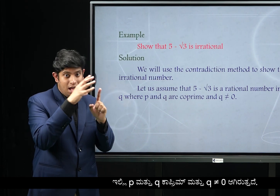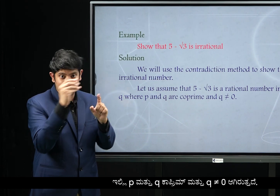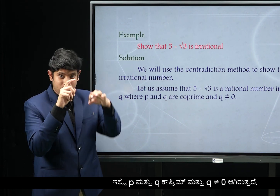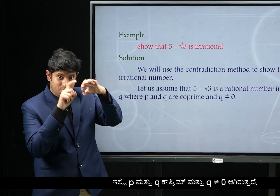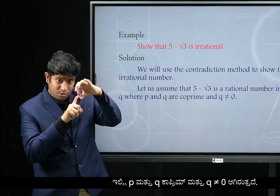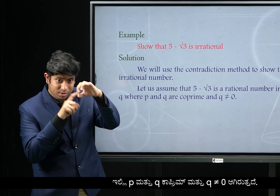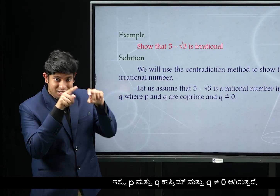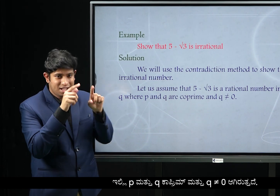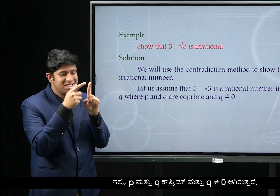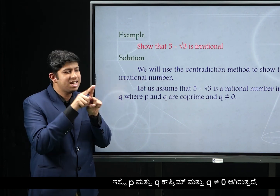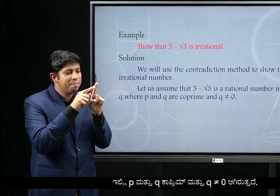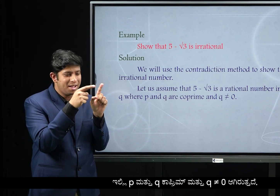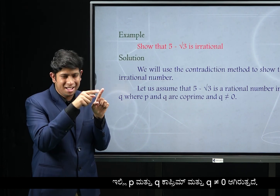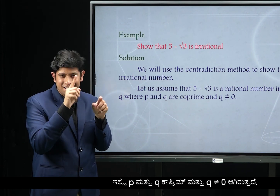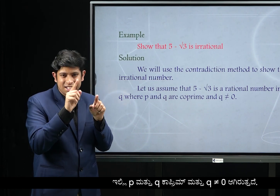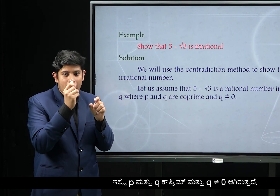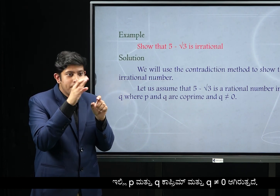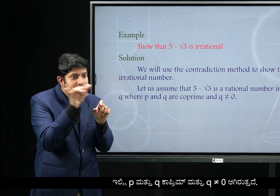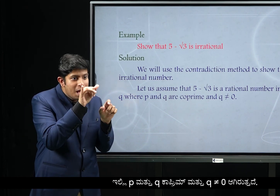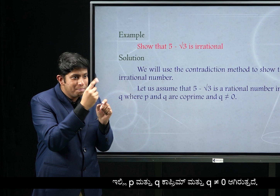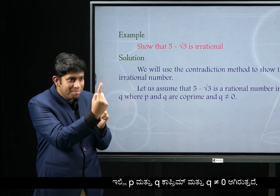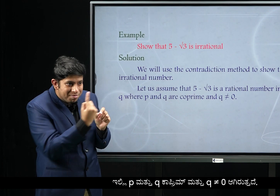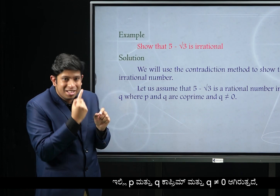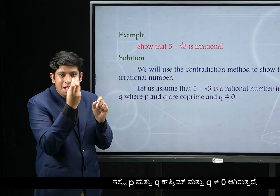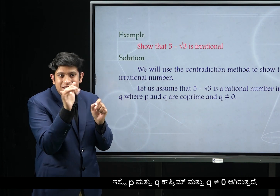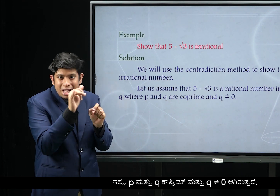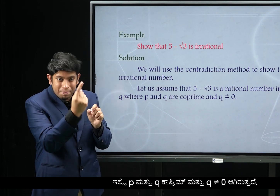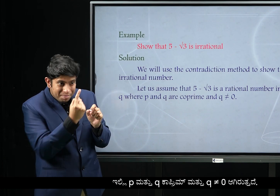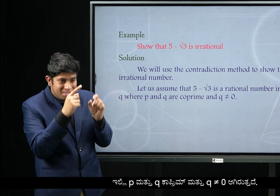Q ಕಾಂಪ್ರಿಮ್ ಮತ್ತು Q 0ಗೆ ಸಮನಾಗಿಲ್ಲ.